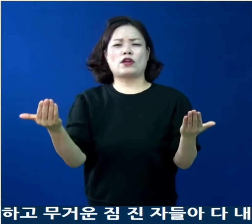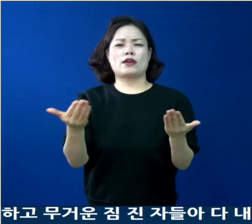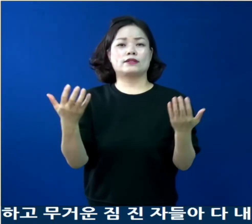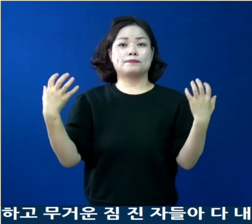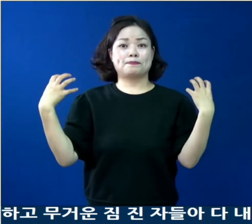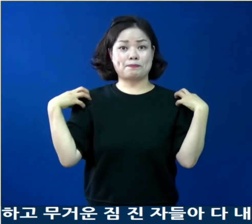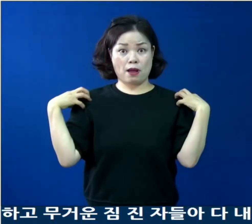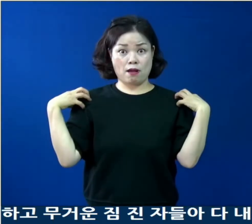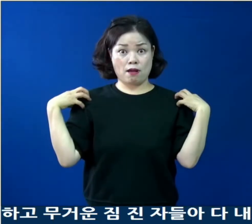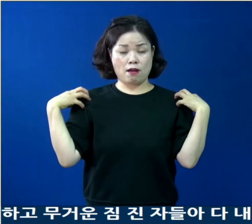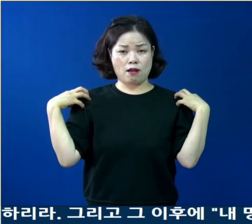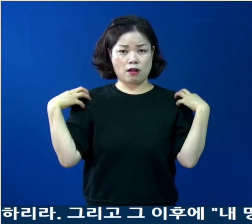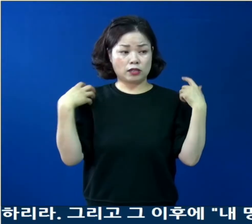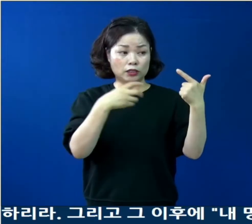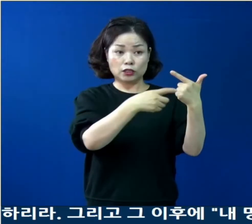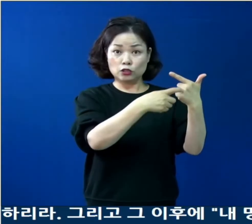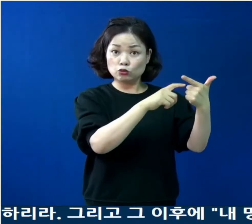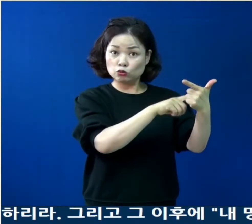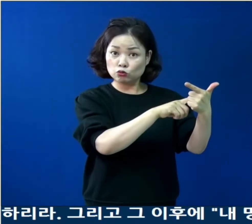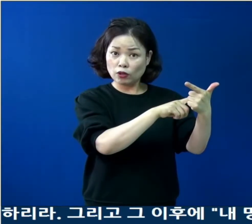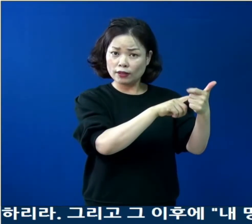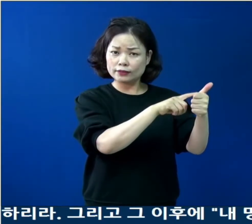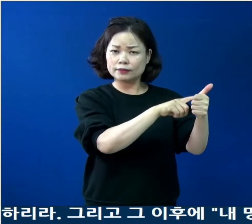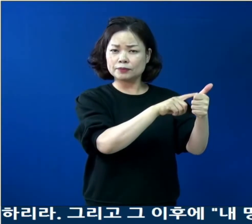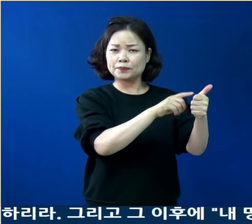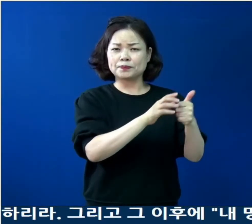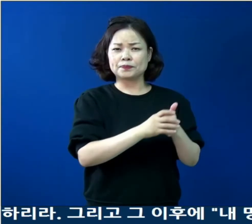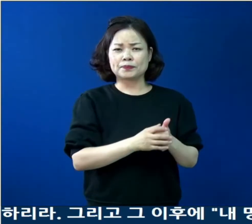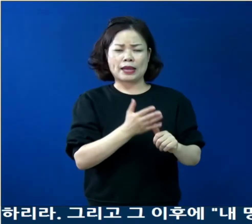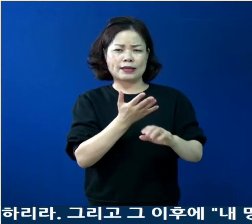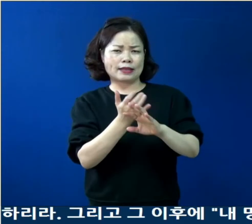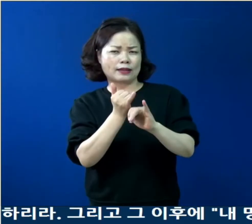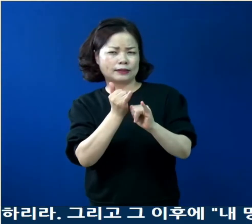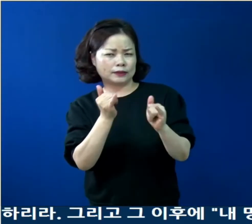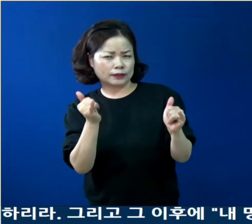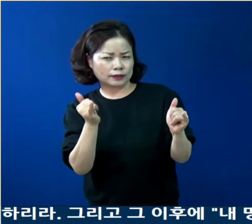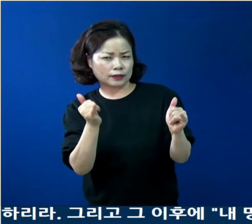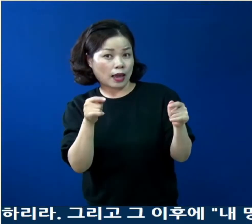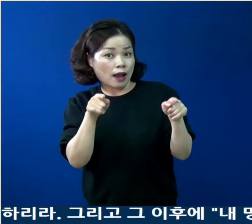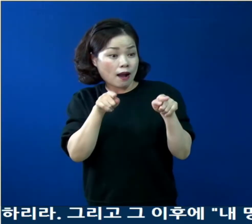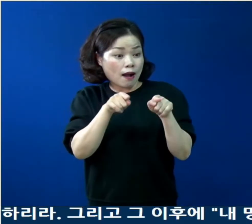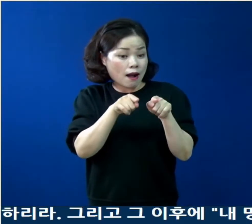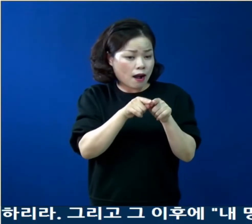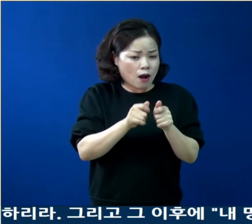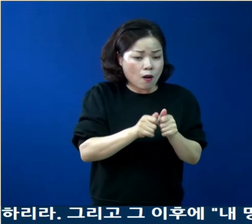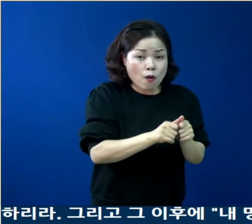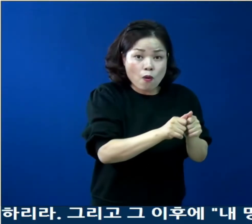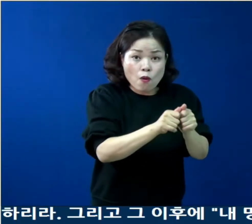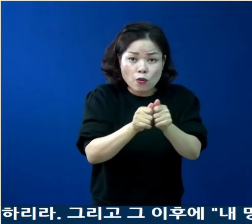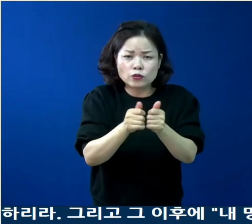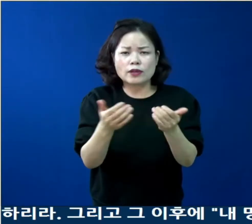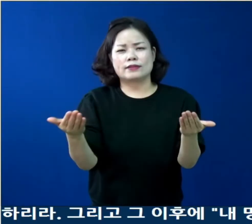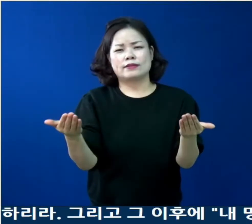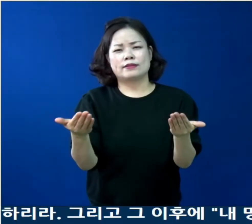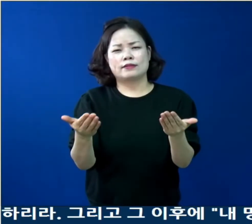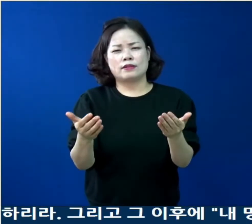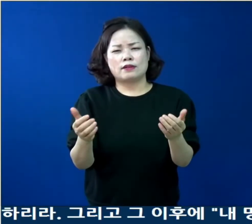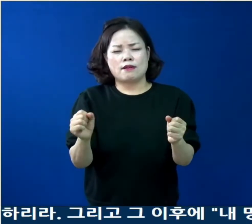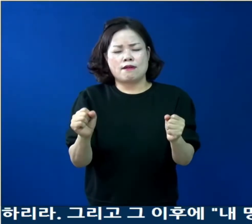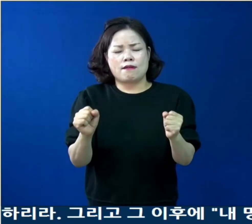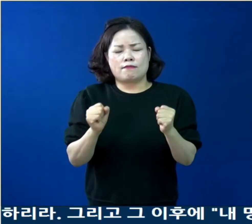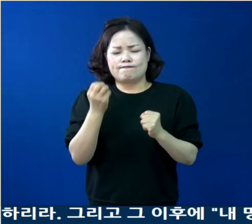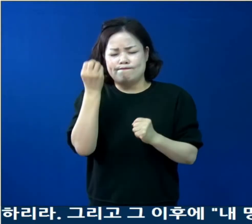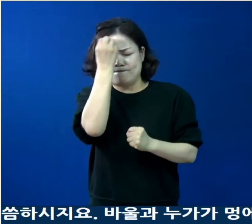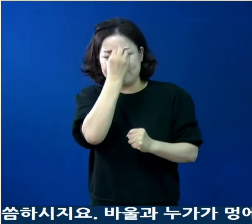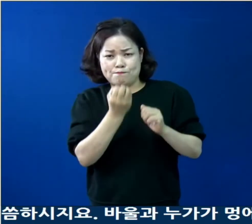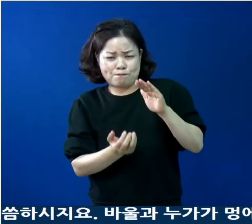감당했고, 그 누가는 다른 사람들과 함께 동역하는 일에